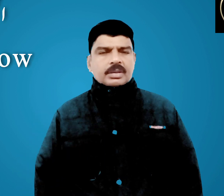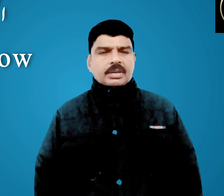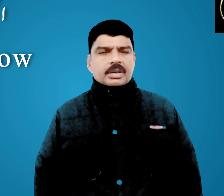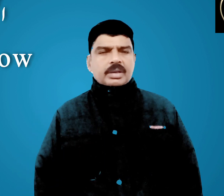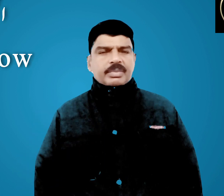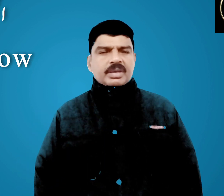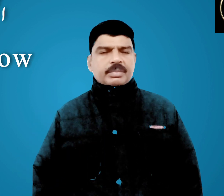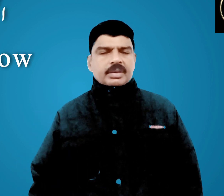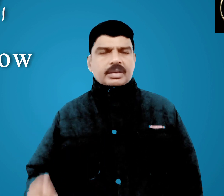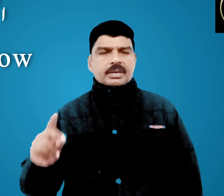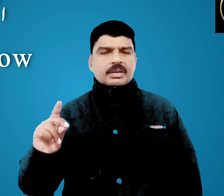अभी अभी